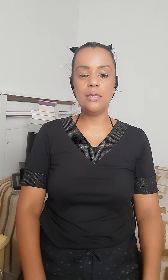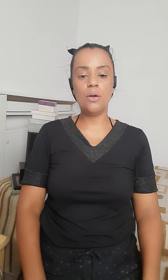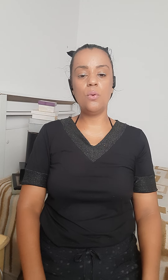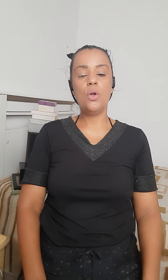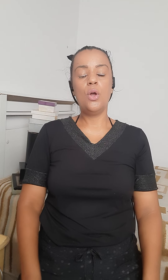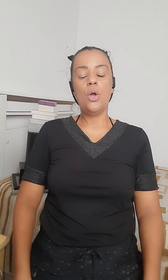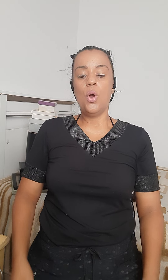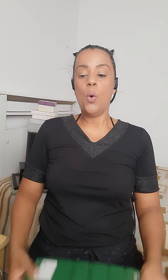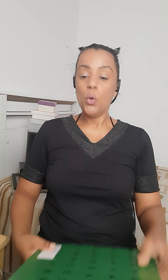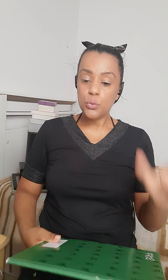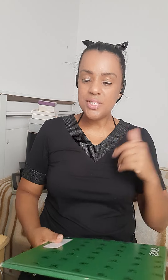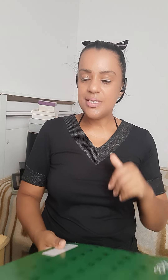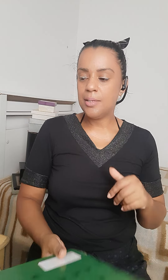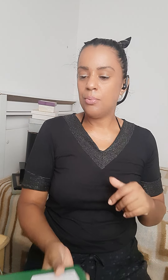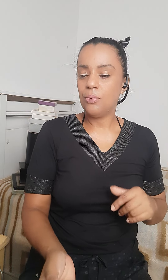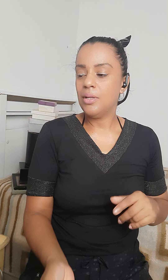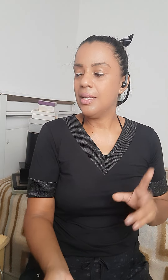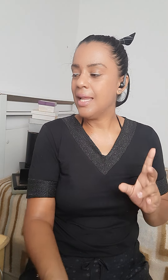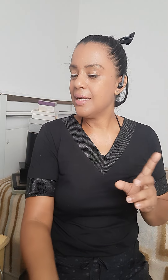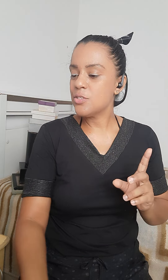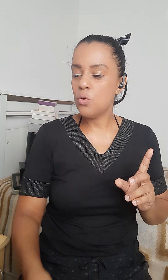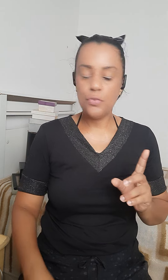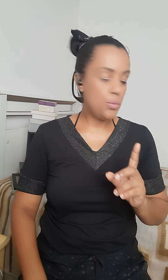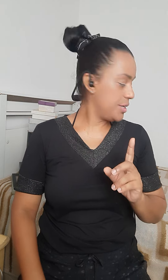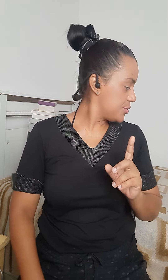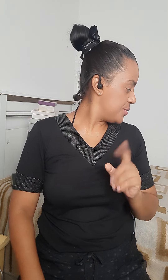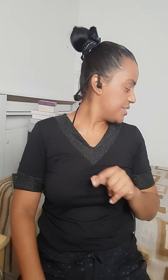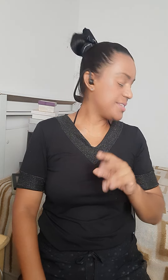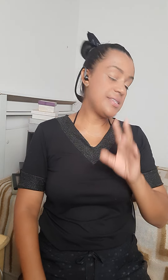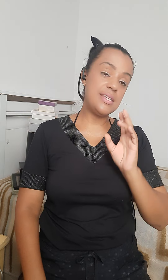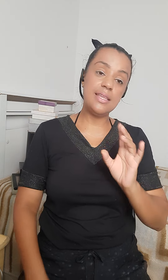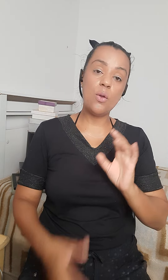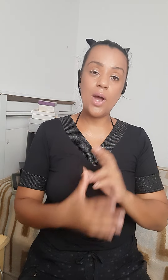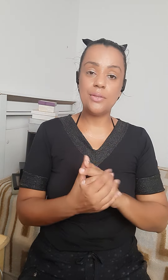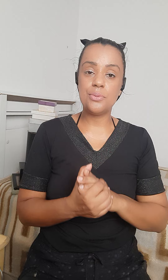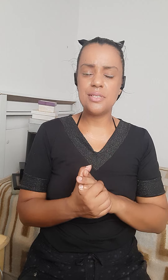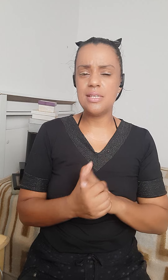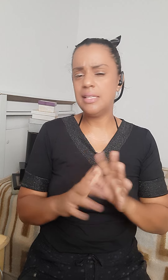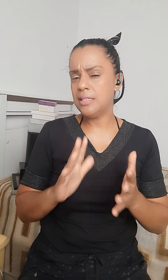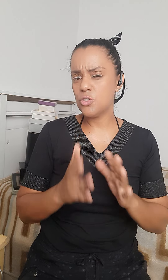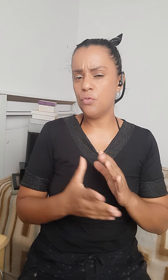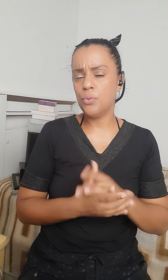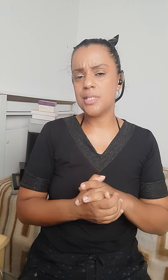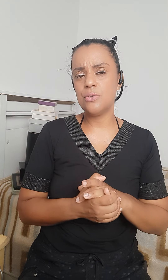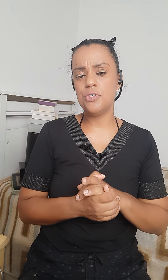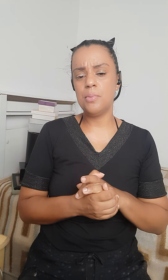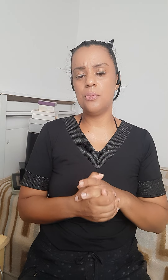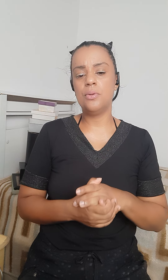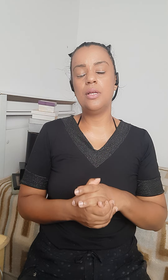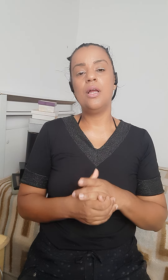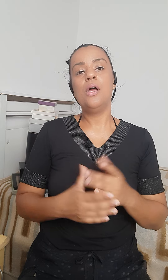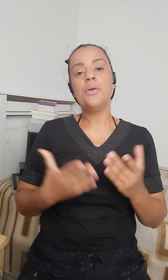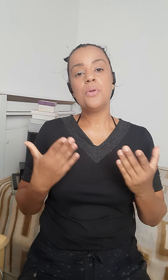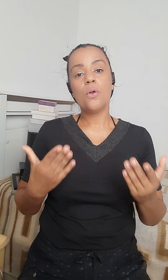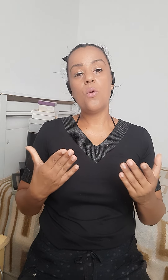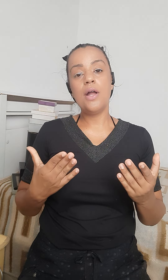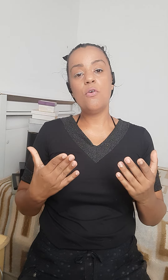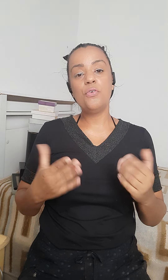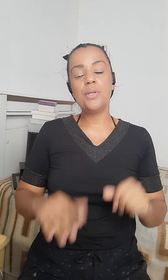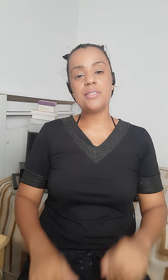Então, outro exemplo, lá nas configurações, na 64, 63, configuração de mão. Qual é a configuração